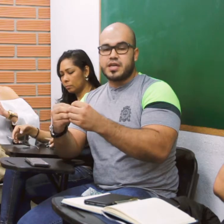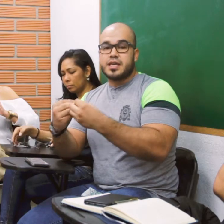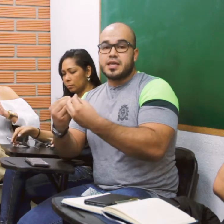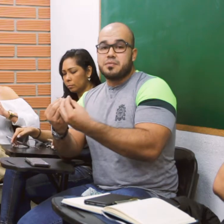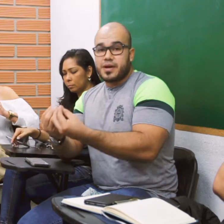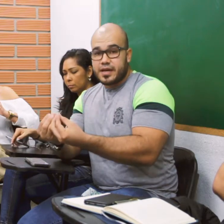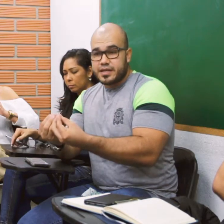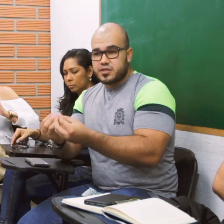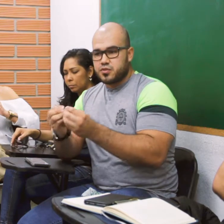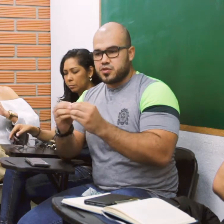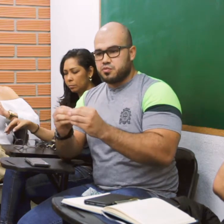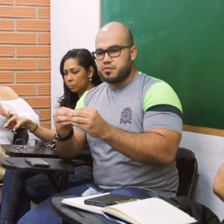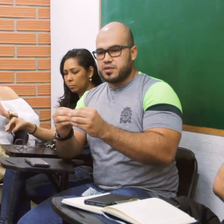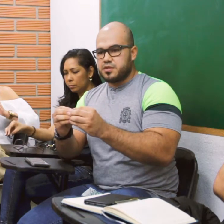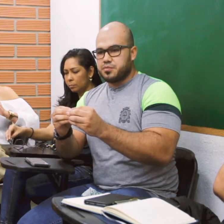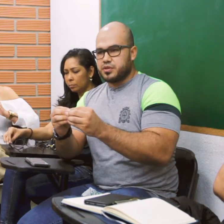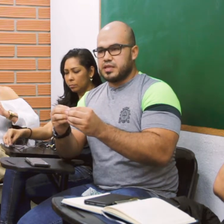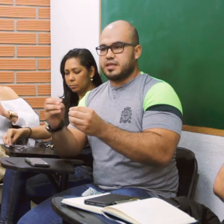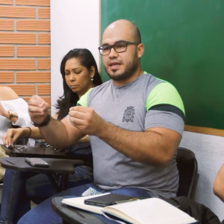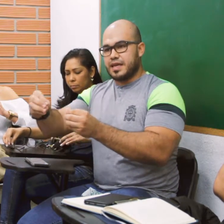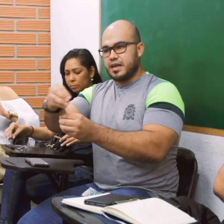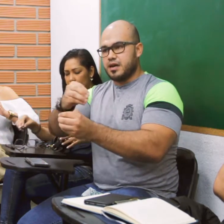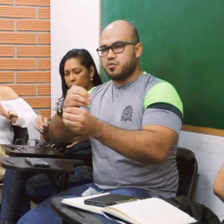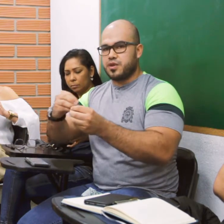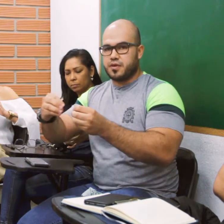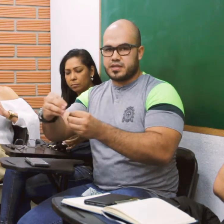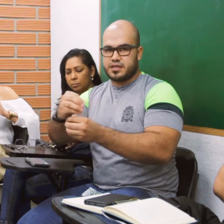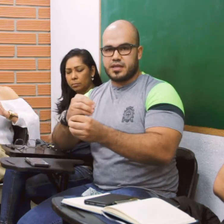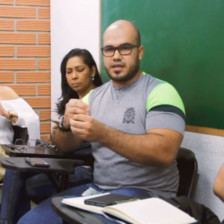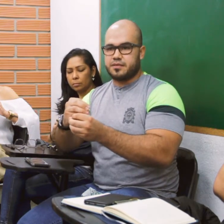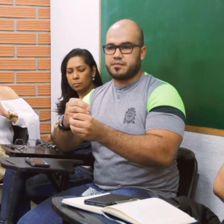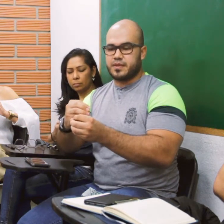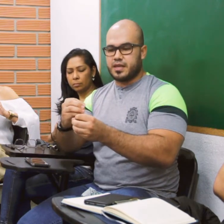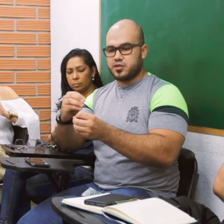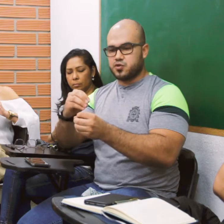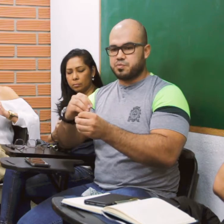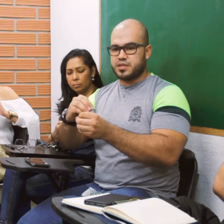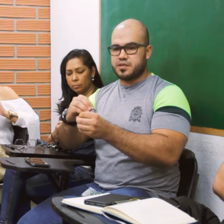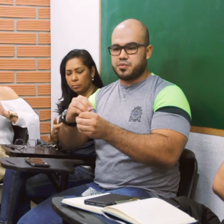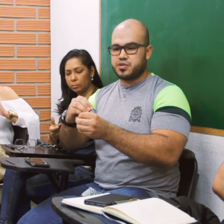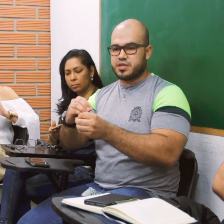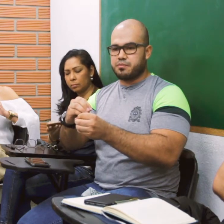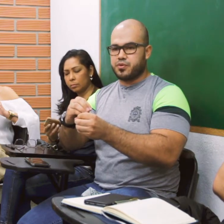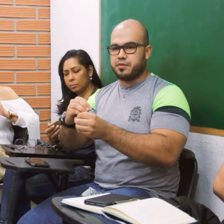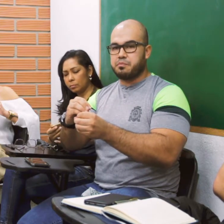inclusión. Y para esto es sumamente importante que la universidad,